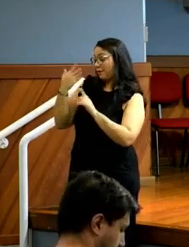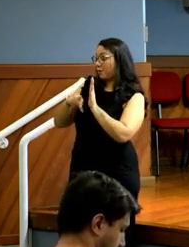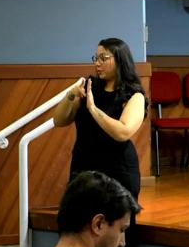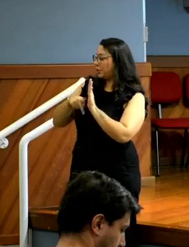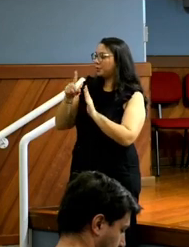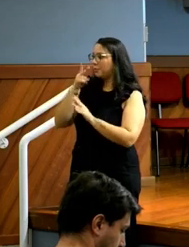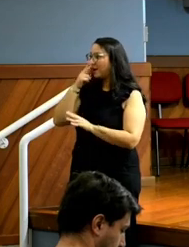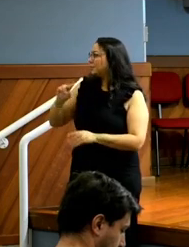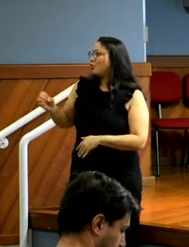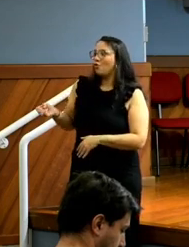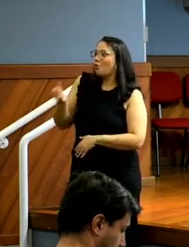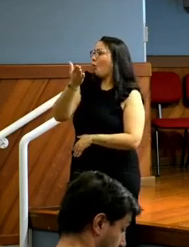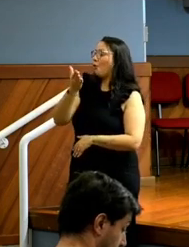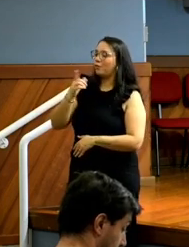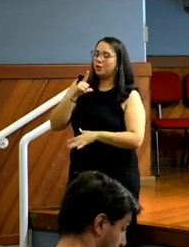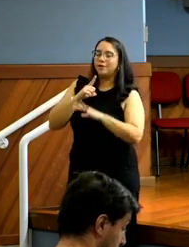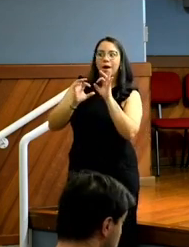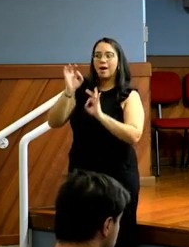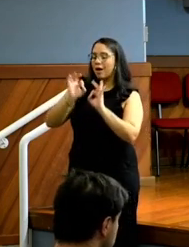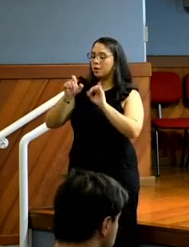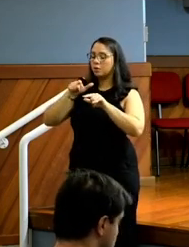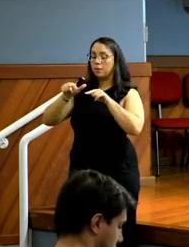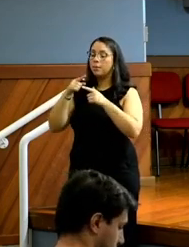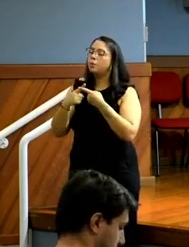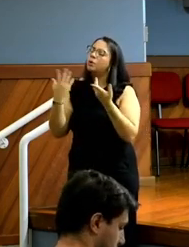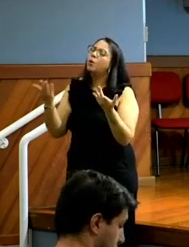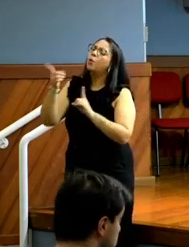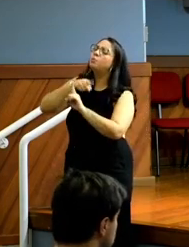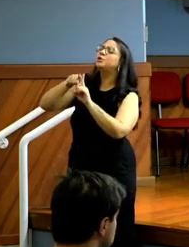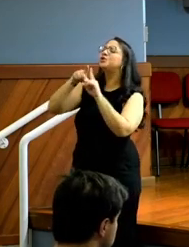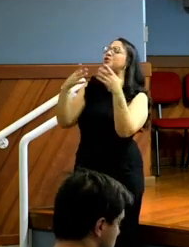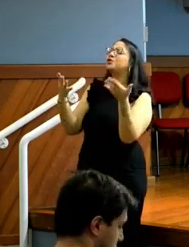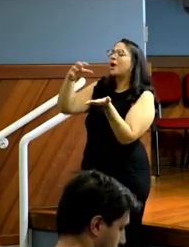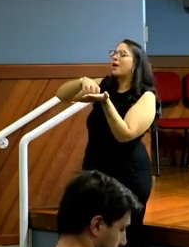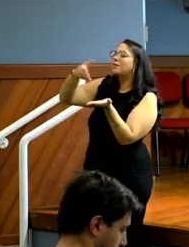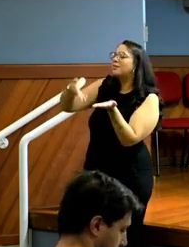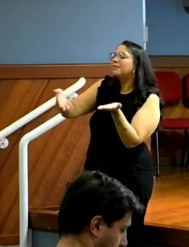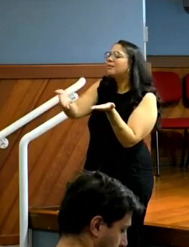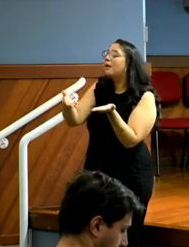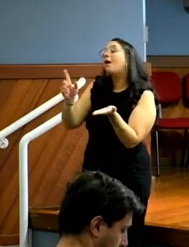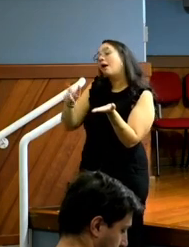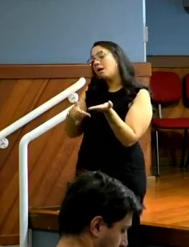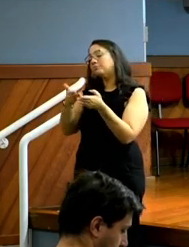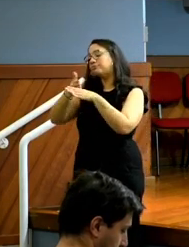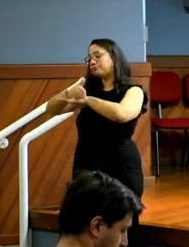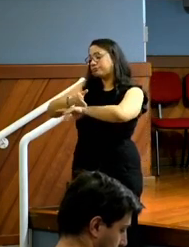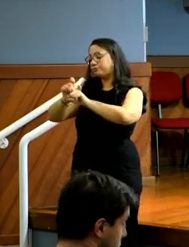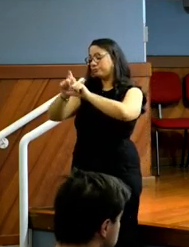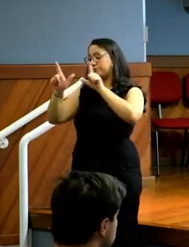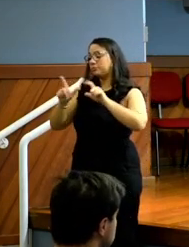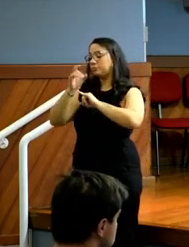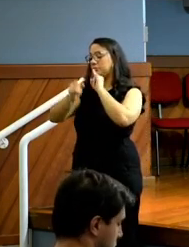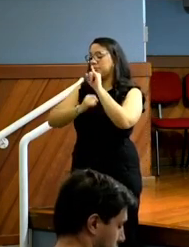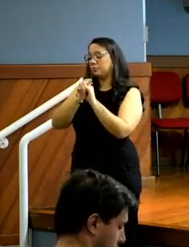pouco do trabalho. E entender que qual é a atividade fim do centro? É o acesso digital ao acervo.